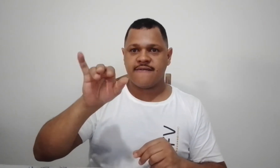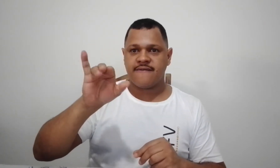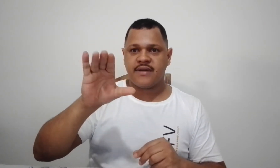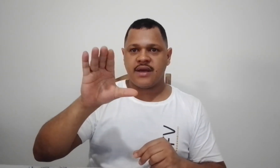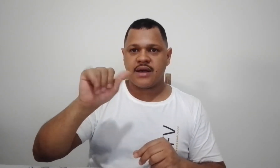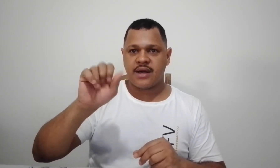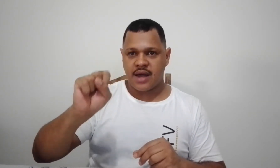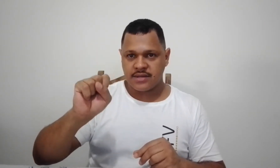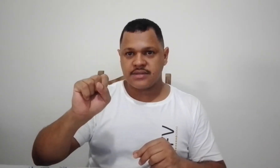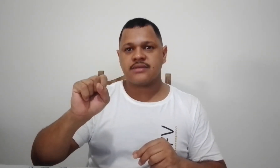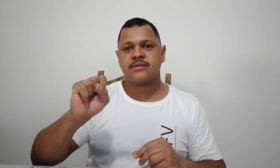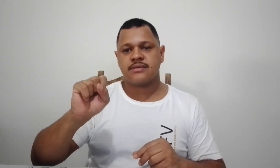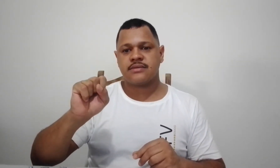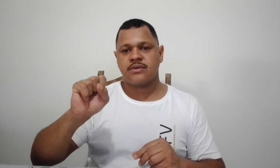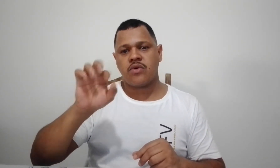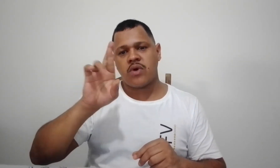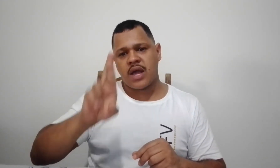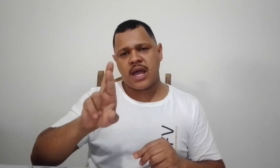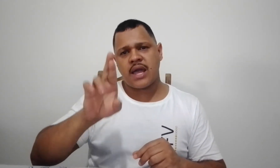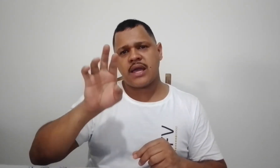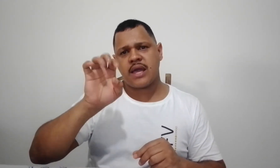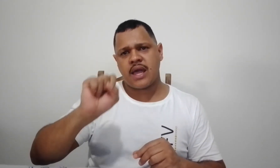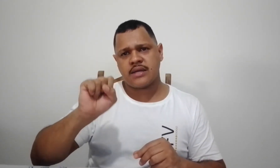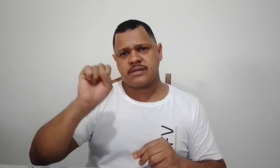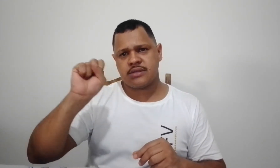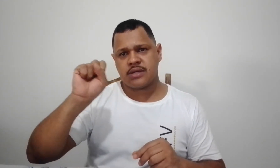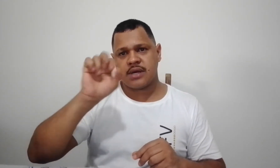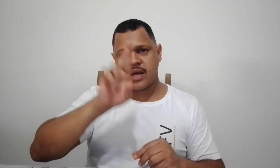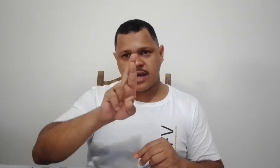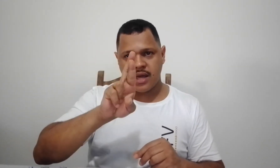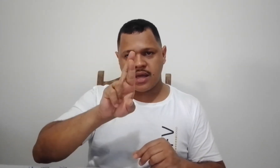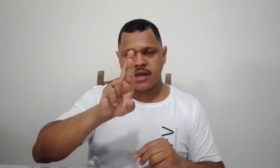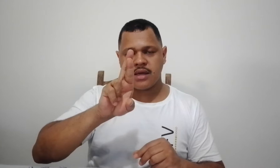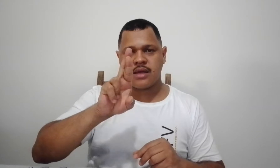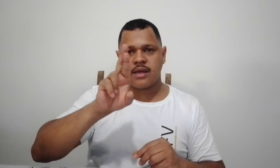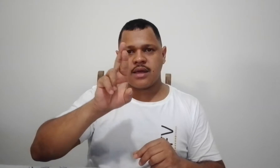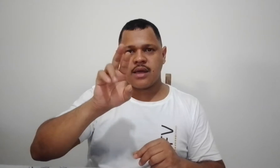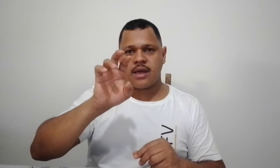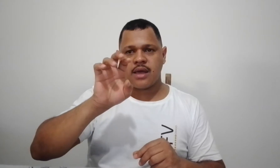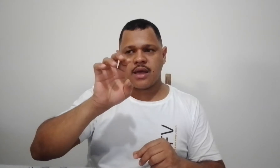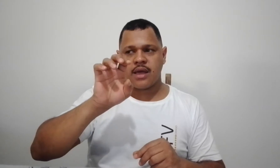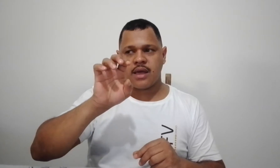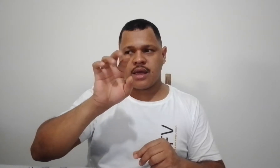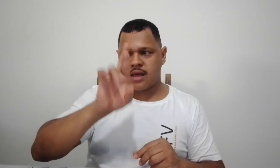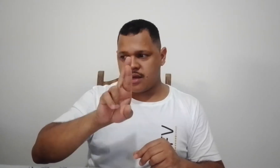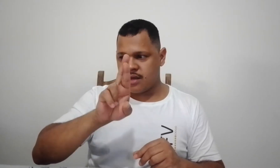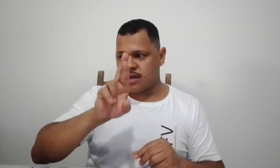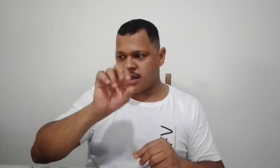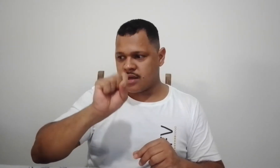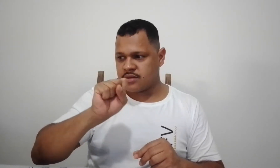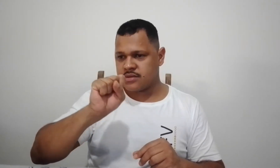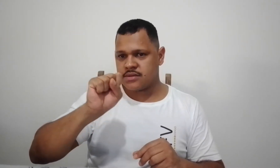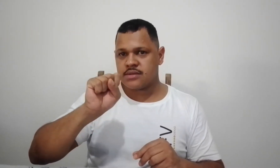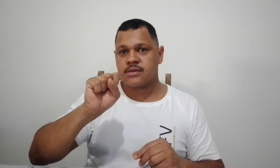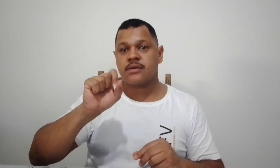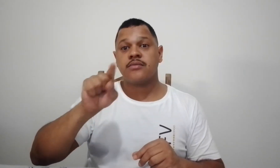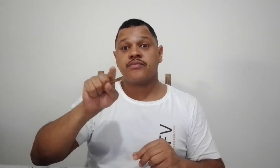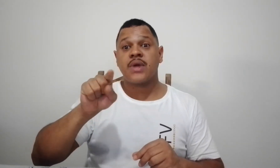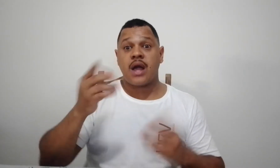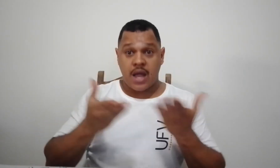Em poucas palavras, é um valor contínuo que representa um valor alternado. Se a gente observar aqui agora, para fazer um